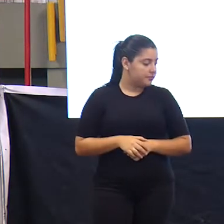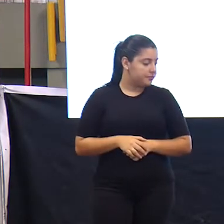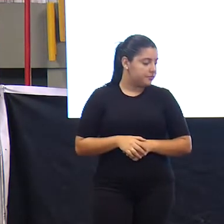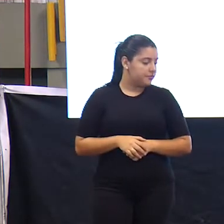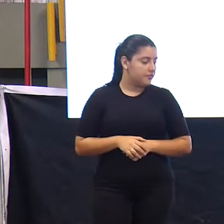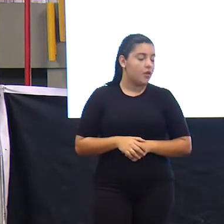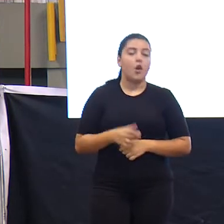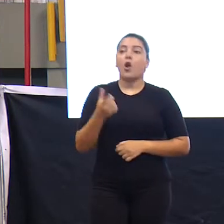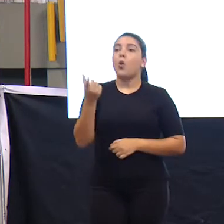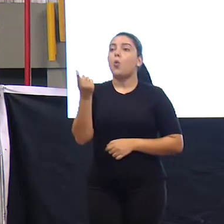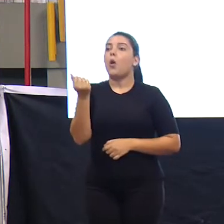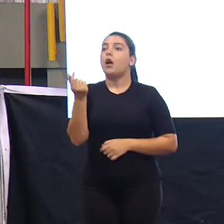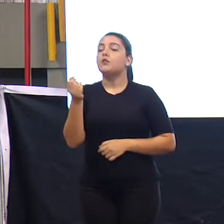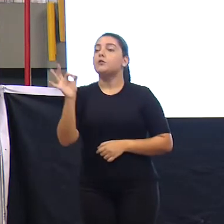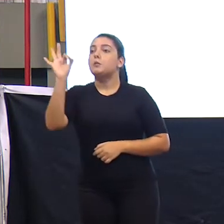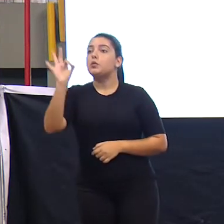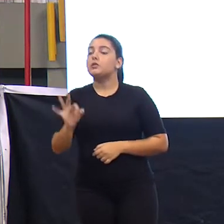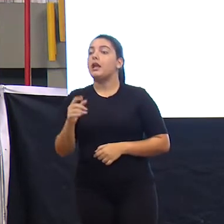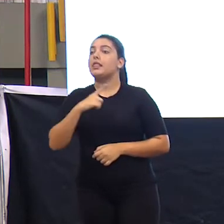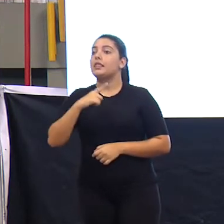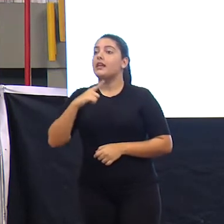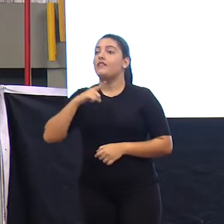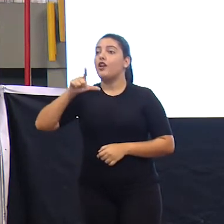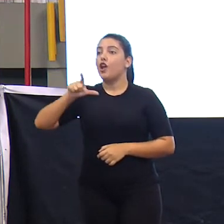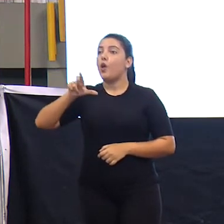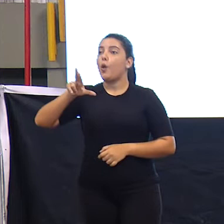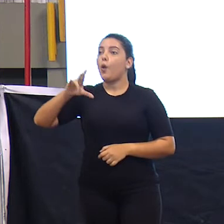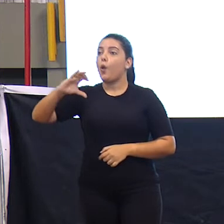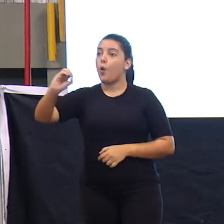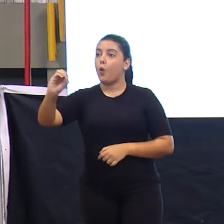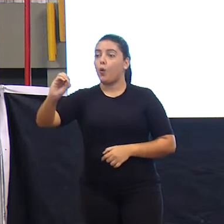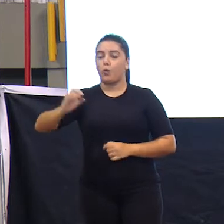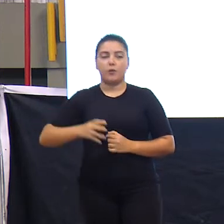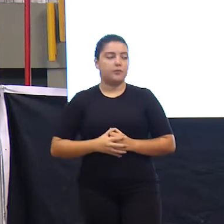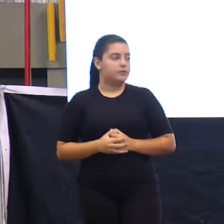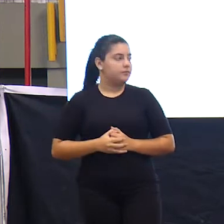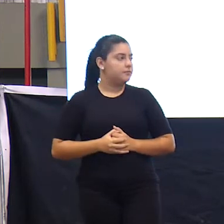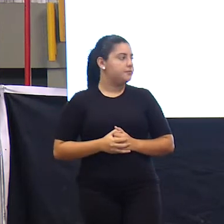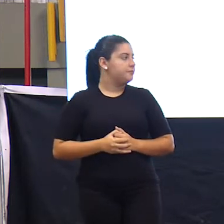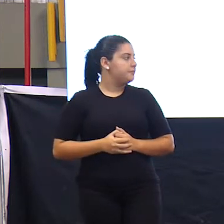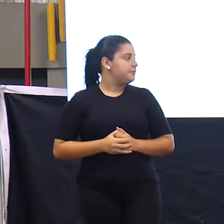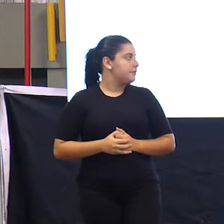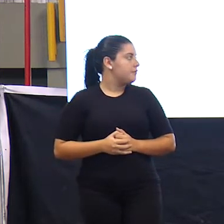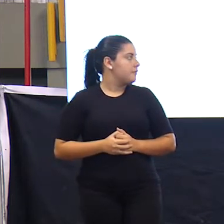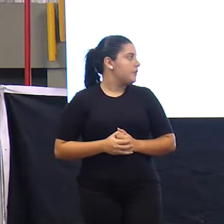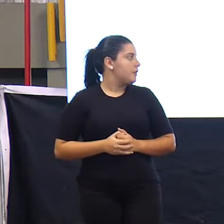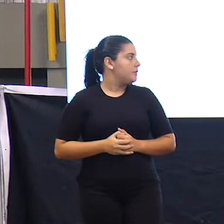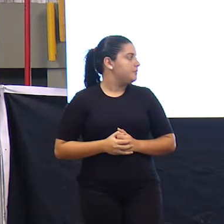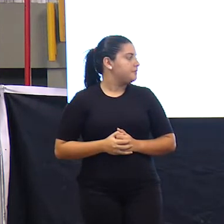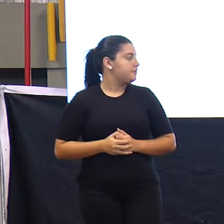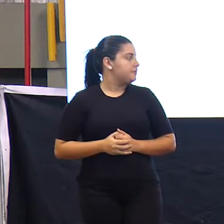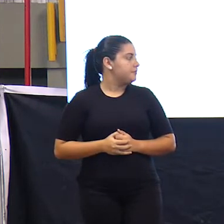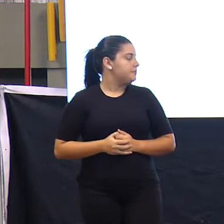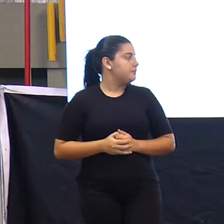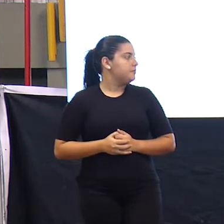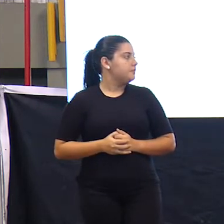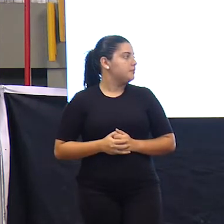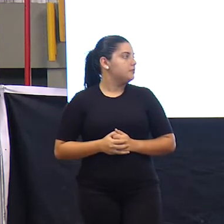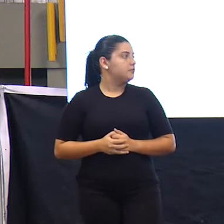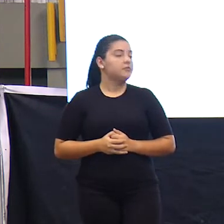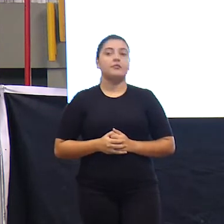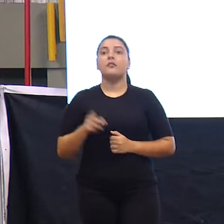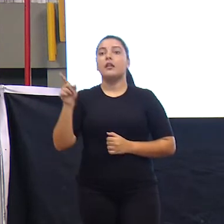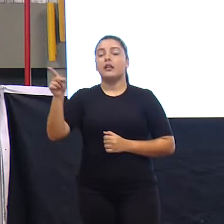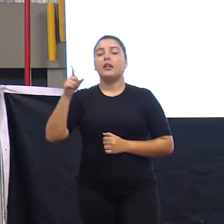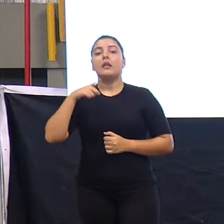Quantos por cento ele lucrou em cima... Tu me arranja só uma aguinha, por favor? Quantos por cento ele lucrou